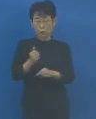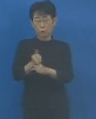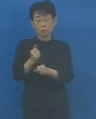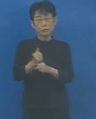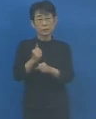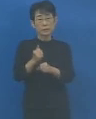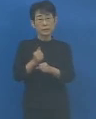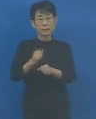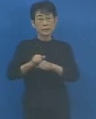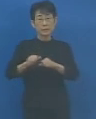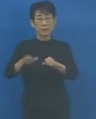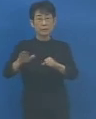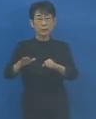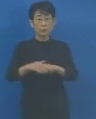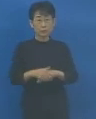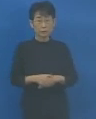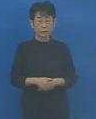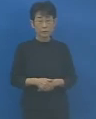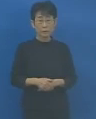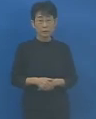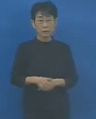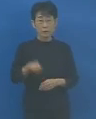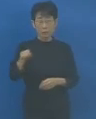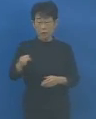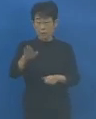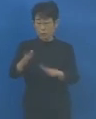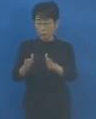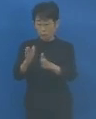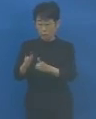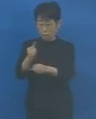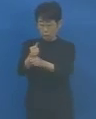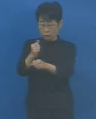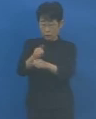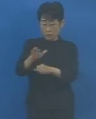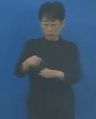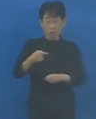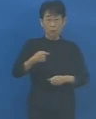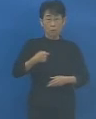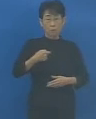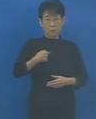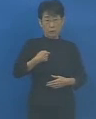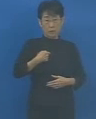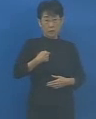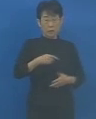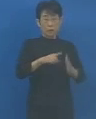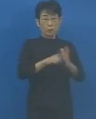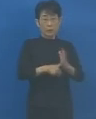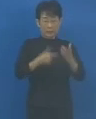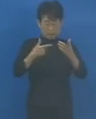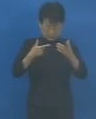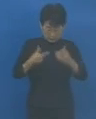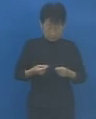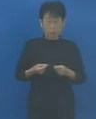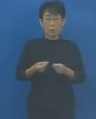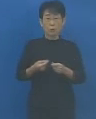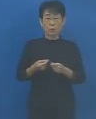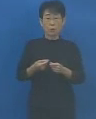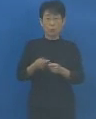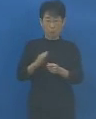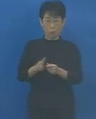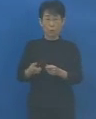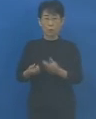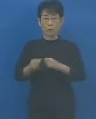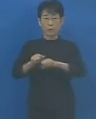りまして、それを、私の方でも、今後、しっかりと、フォローさせていただきたいと思っております